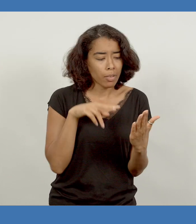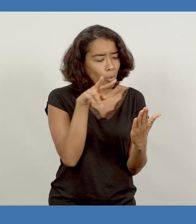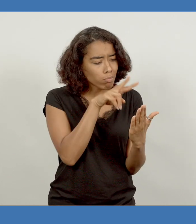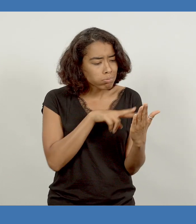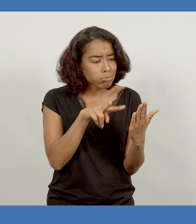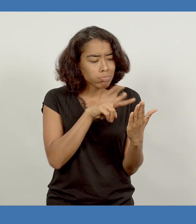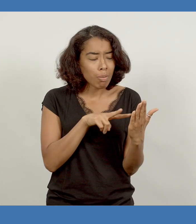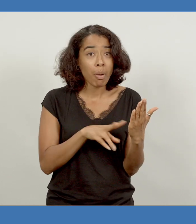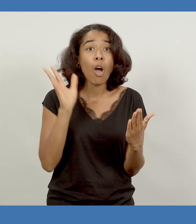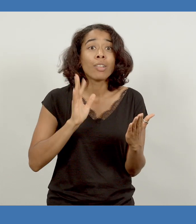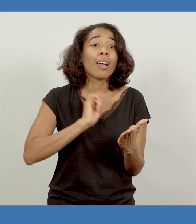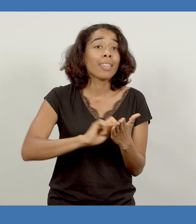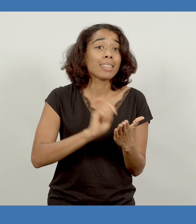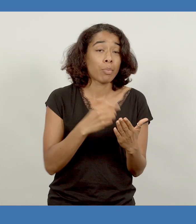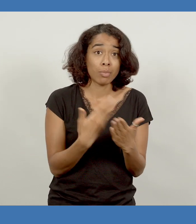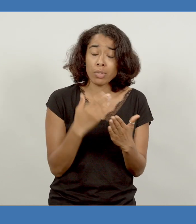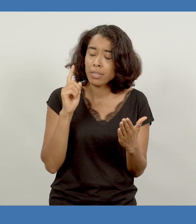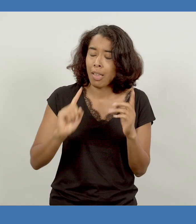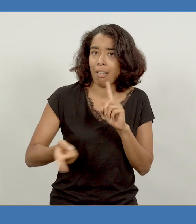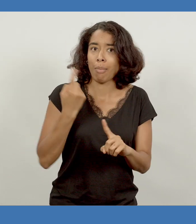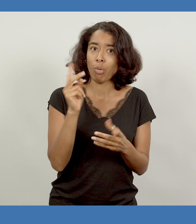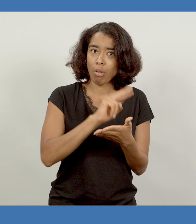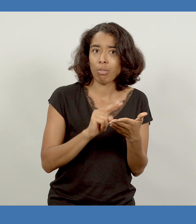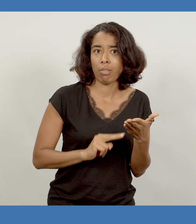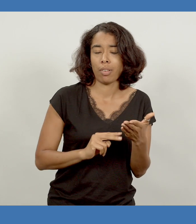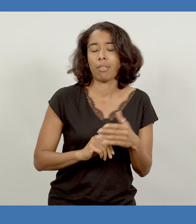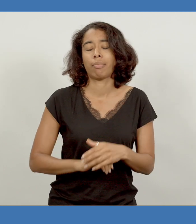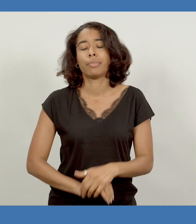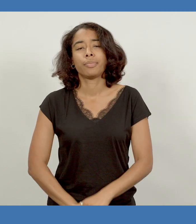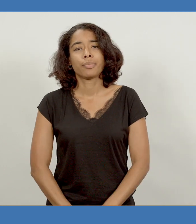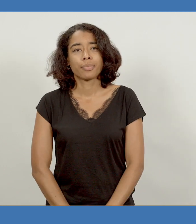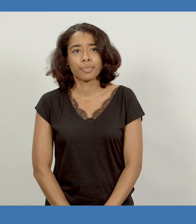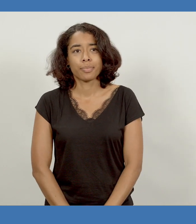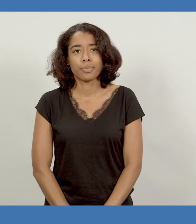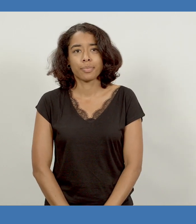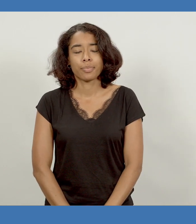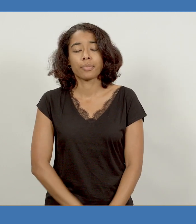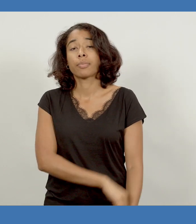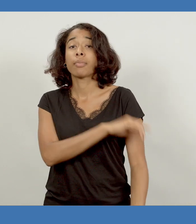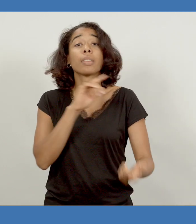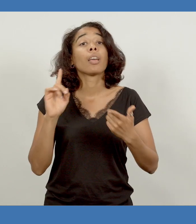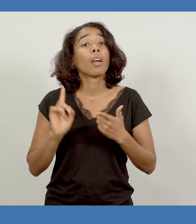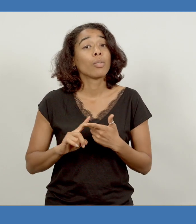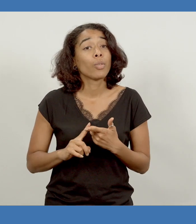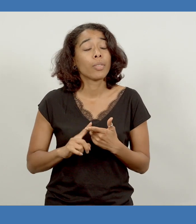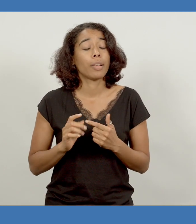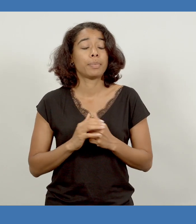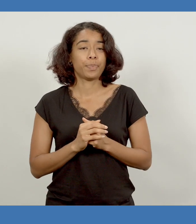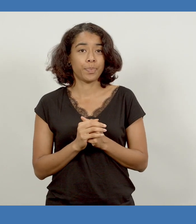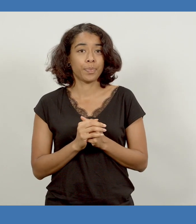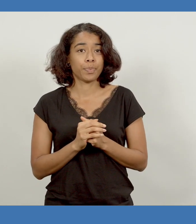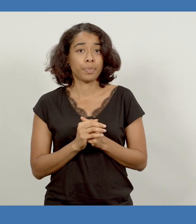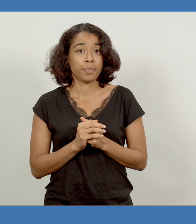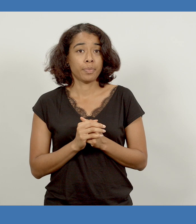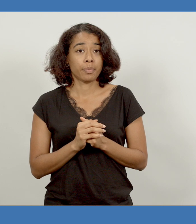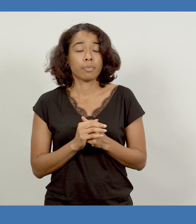une raison fondamentale, pour laquelle nous devrions plonger nos regards à l'intérieur de ce texte. La deuxième bonne